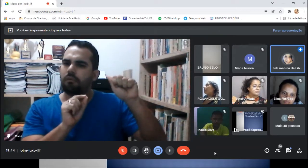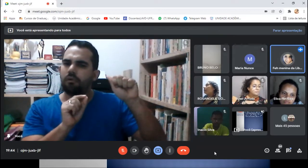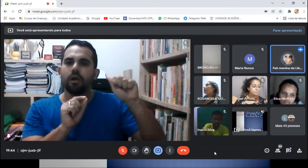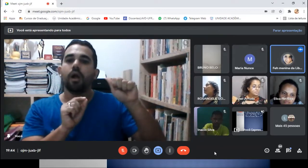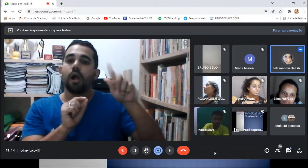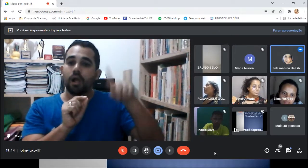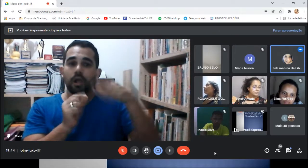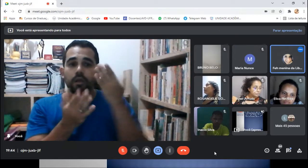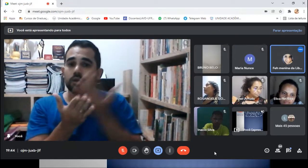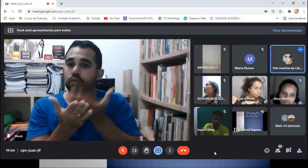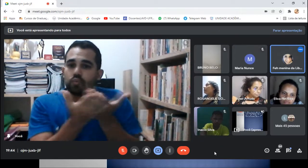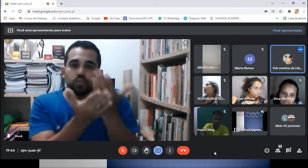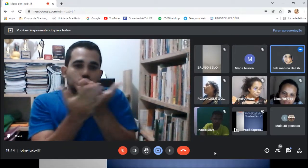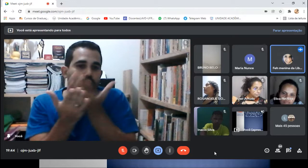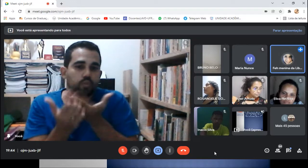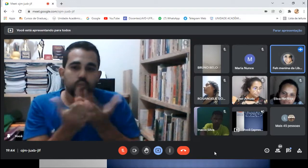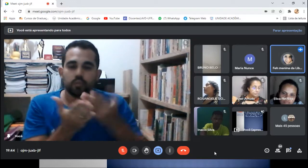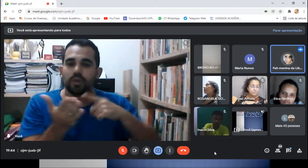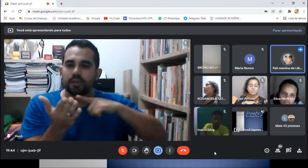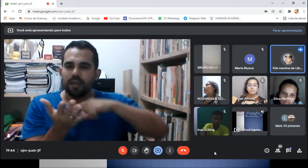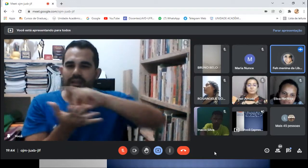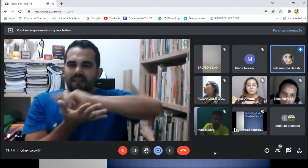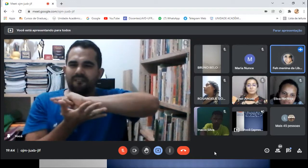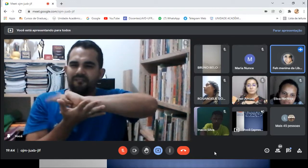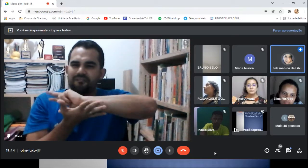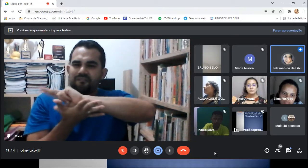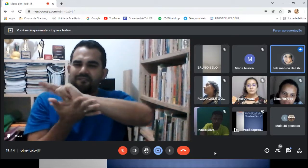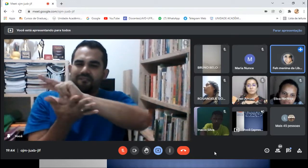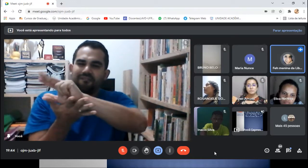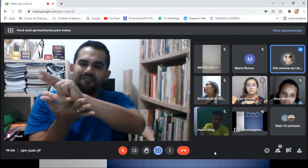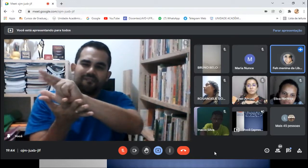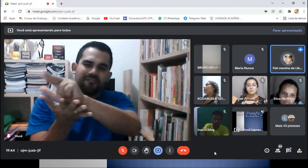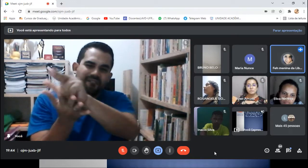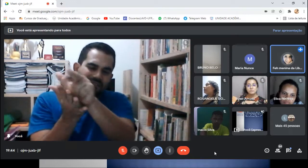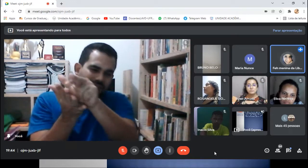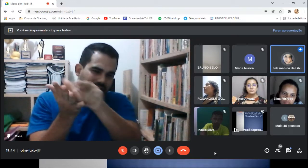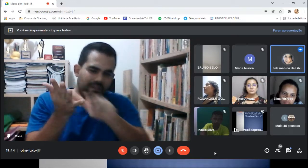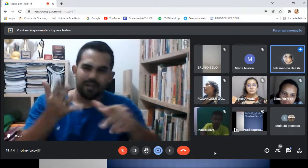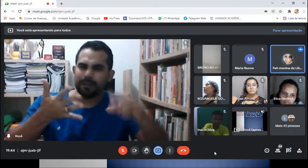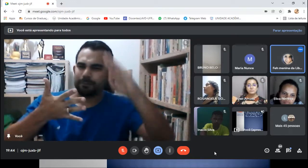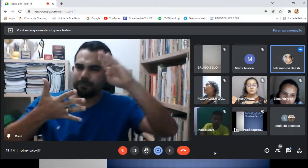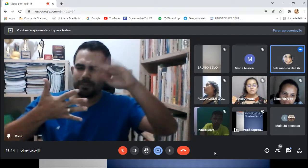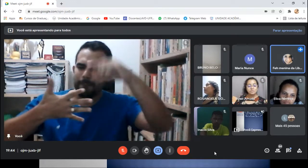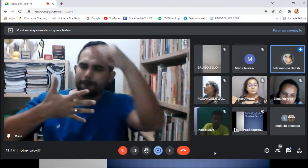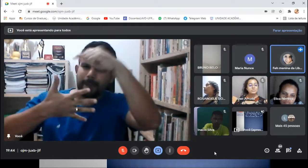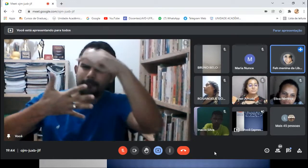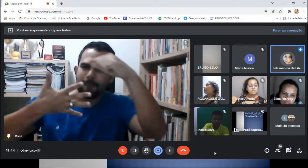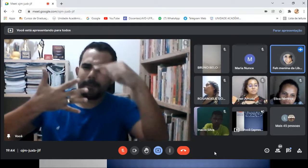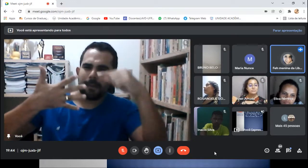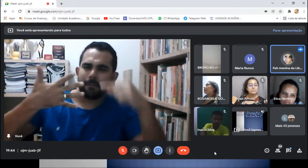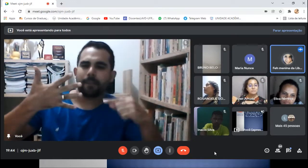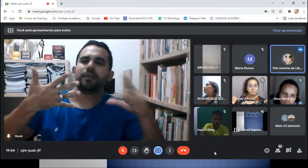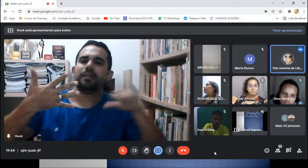Logia. Qual é o significado de logia? Ela se refere a estudo. Diversos estudos.